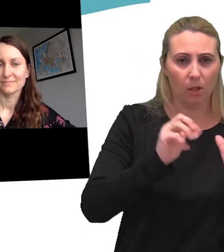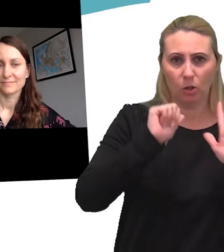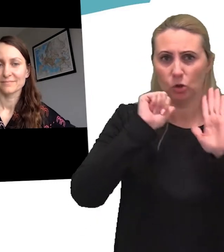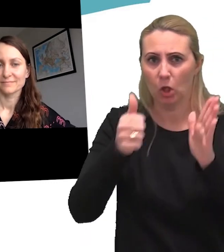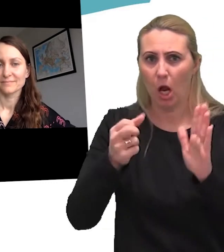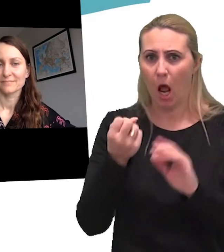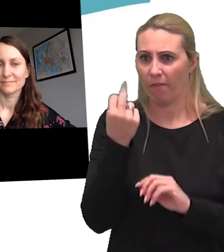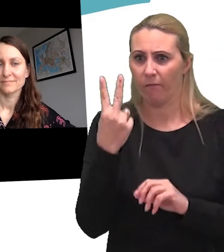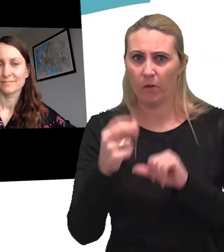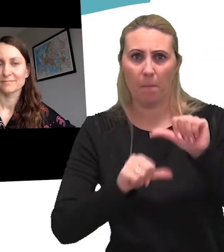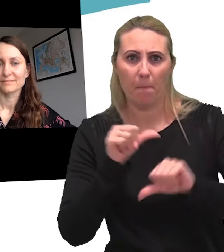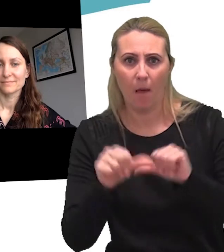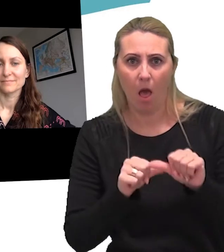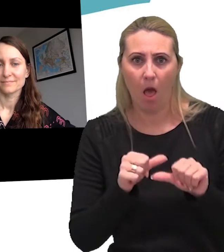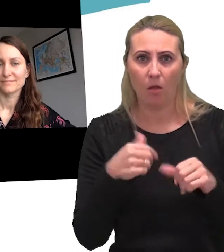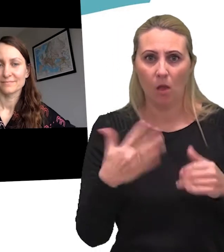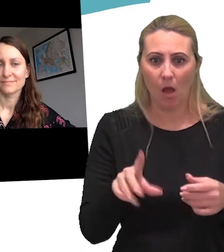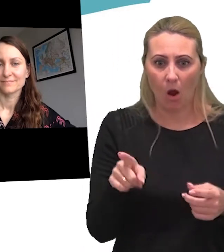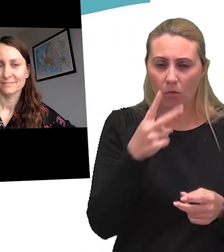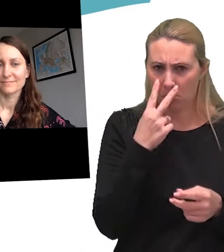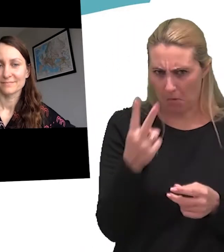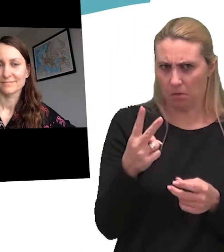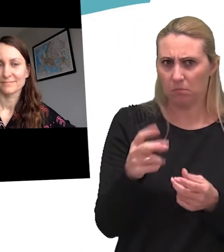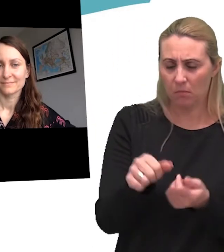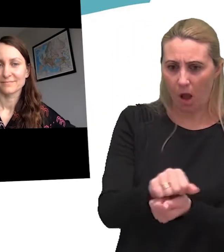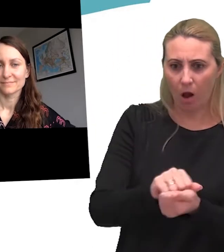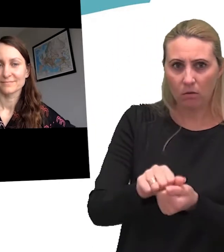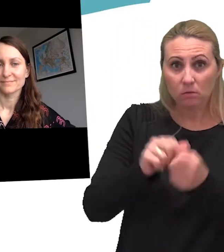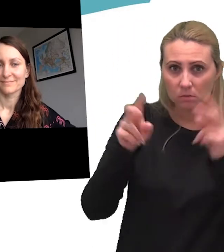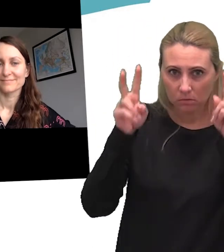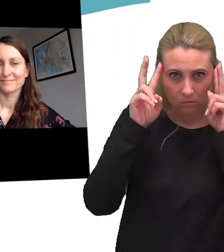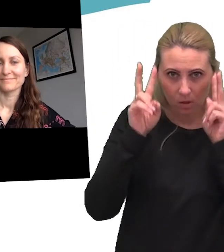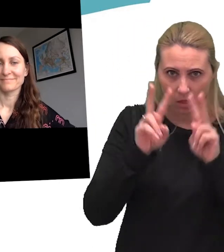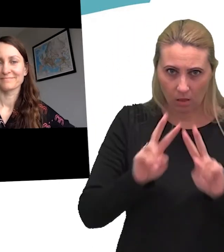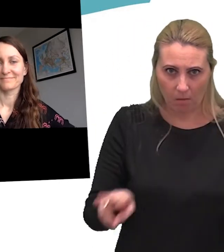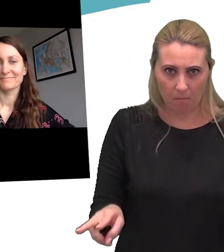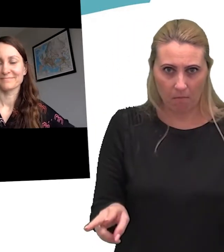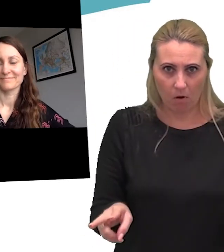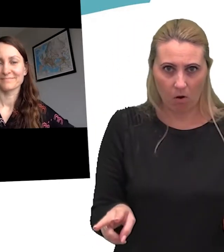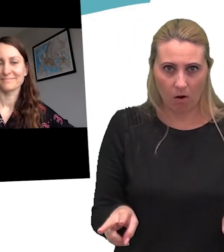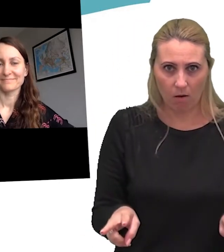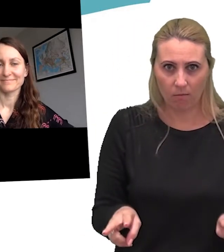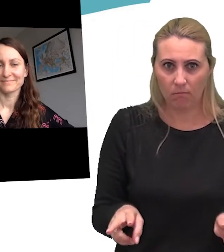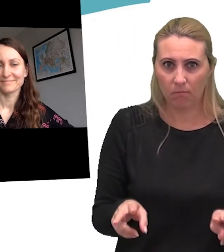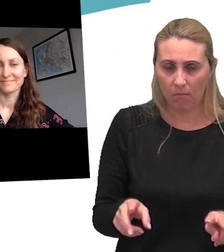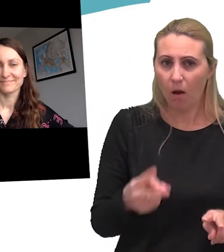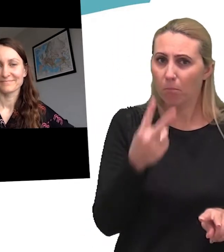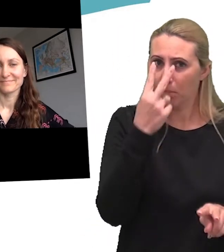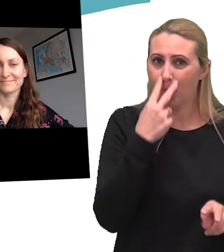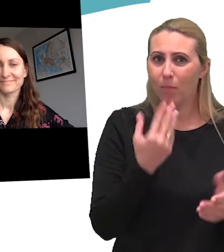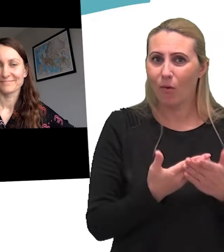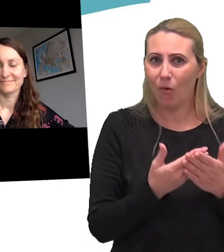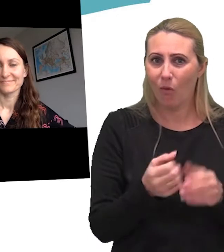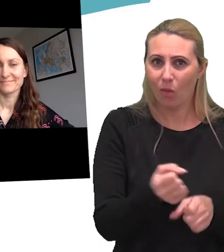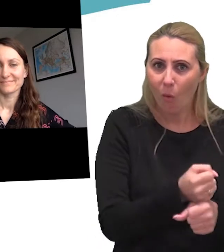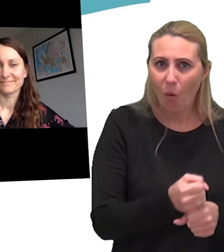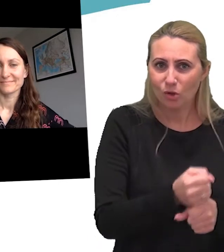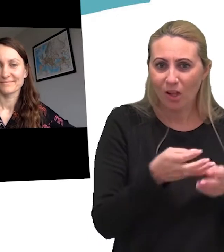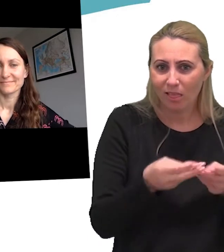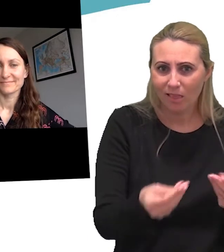12 metų pamatai, kad jisai kramtyti taip ir neišmoko, nes kaip ir jie tą tyrelę, taip ir tą.